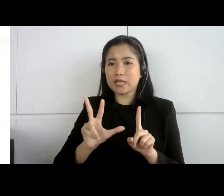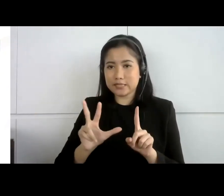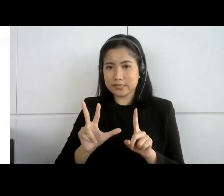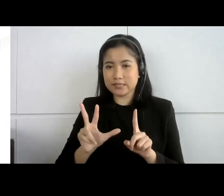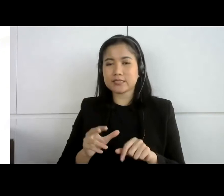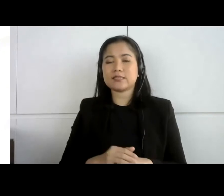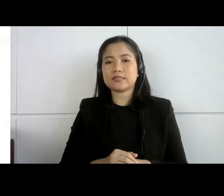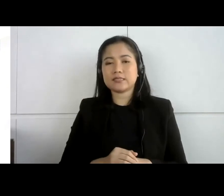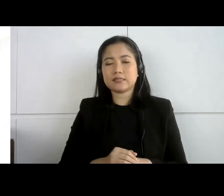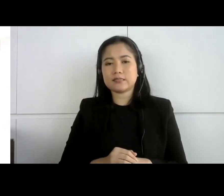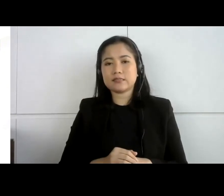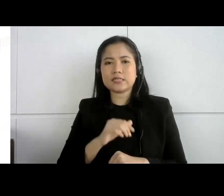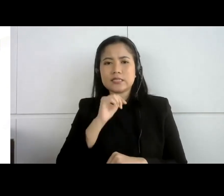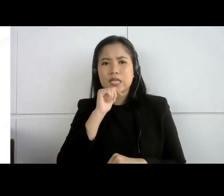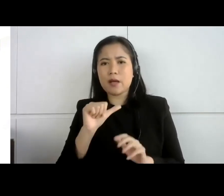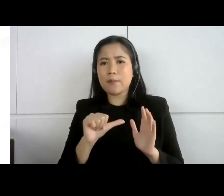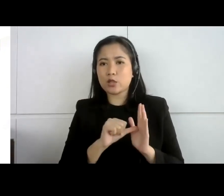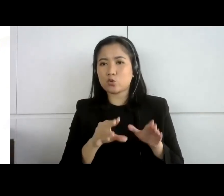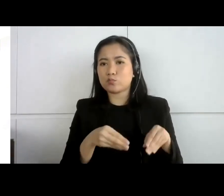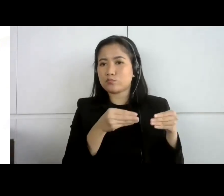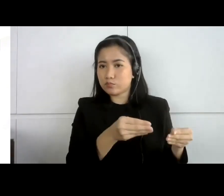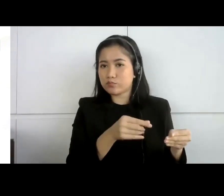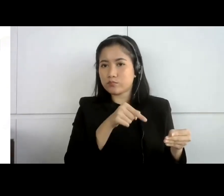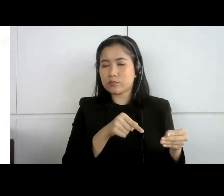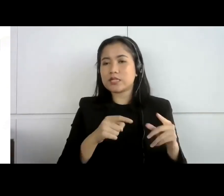yang difasilitasi oleh Save the Children,